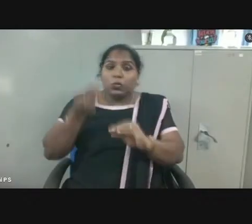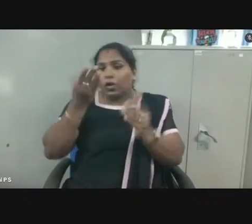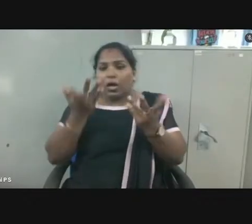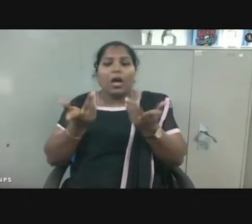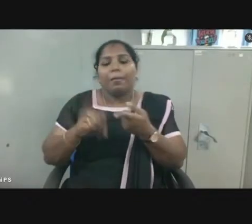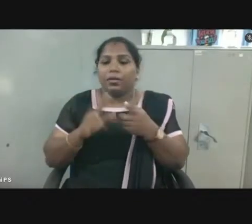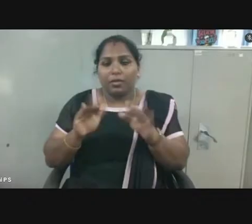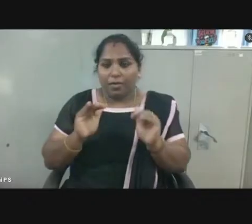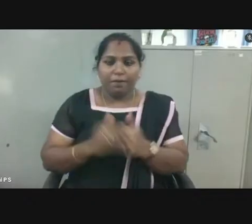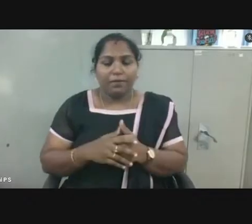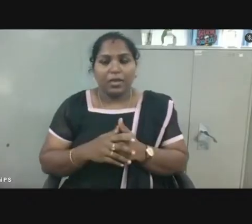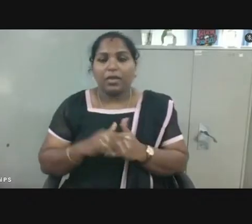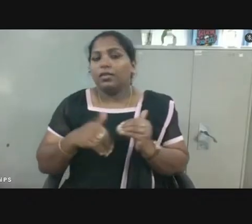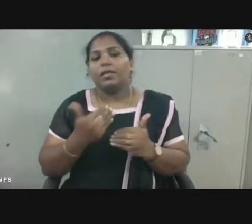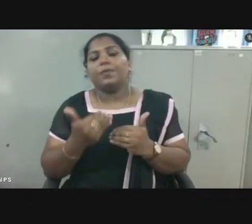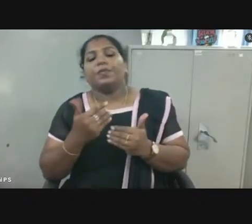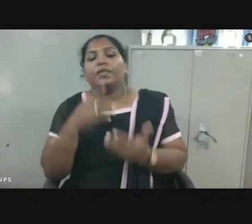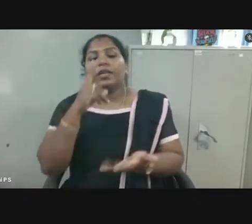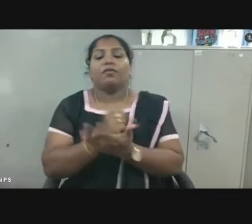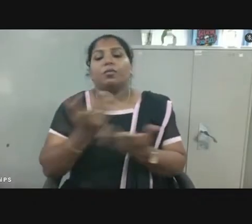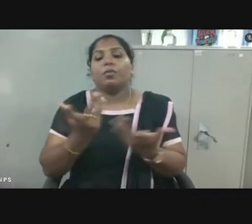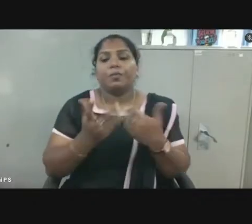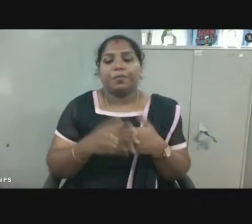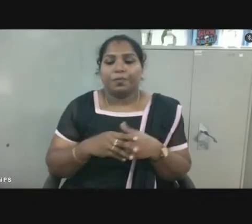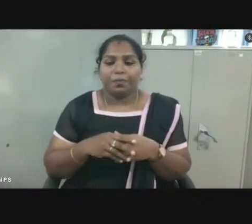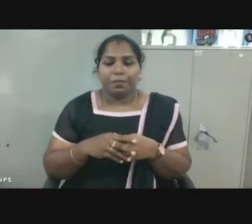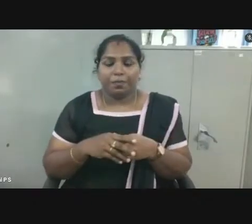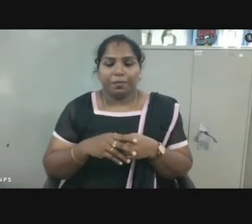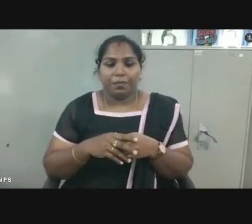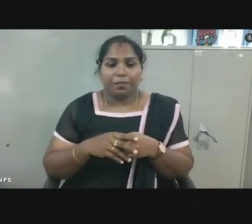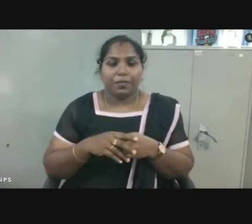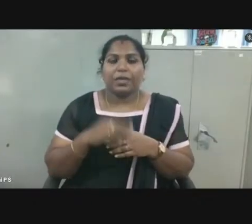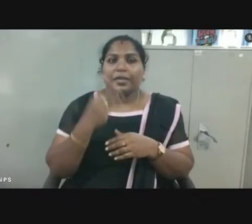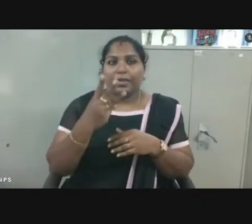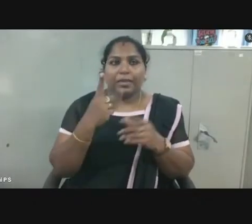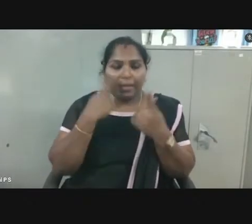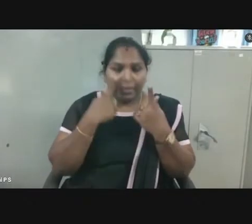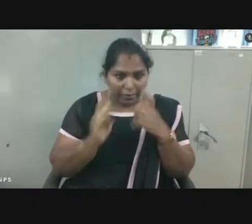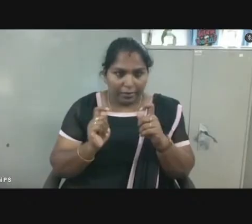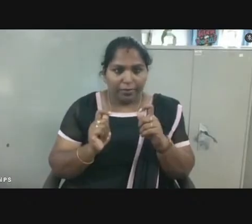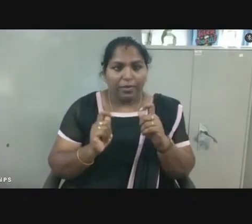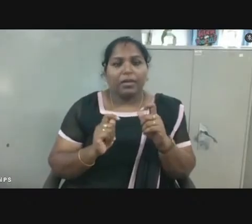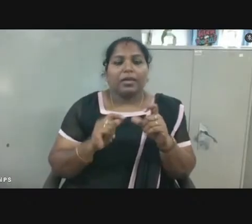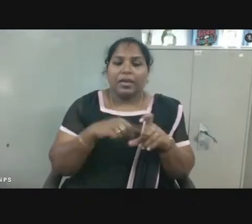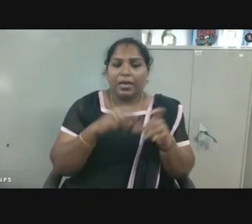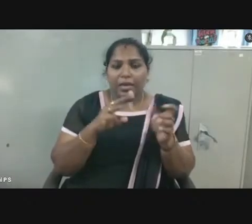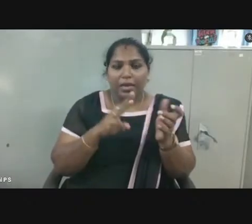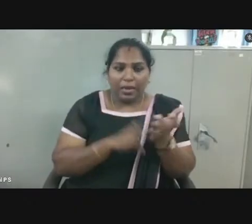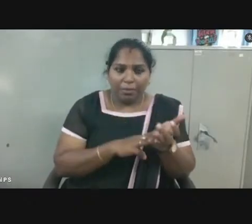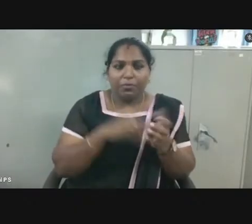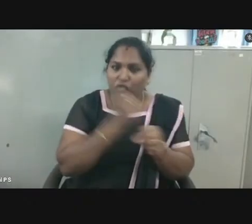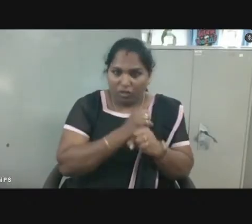ക്രിയാറ്റിൻ കൈനേസ് കൂടി കഴിഞ്ഞാൽ ഇനി നമ്മൾ കൺഫേം ചെയ്യണമല്ലോ ഇത് ഡുഷീൻ തന്നെ. അതിന് നമ്മൾ 3 തരം ടെസ്റ്റ് ഉണ്ട്. ഒന്ന് നമ്മുടെ ഇലക്ട്രോമയോഗ്രാഫി എന്ന് പറഞ്ഞിട്ട് നമ്മുടെ